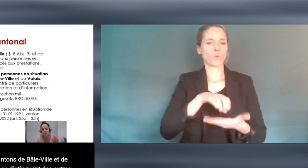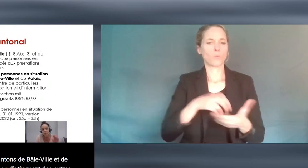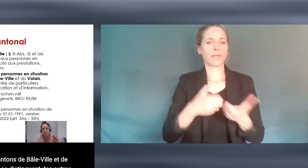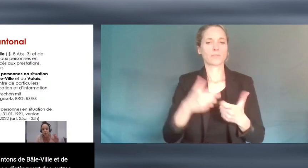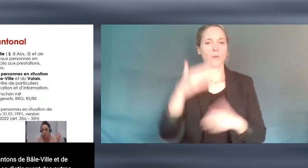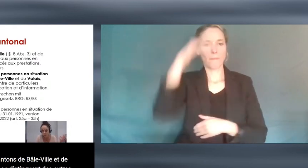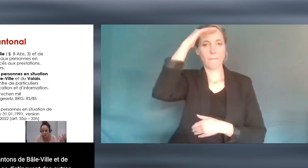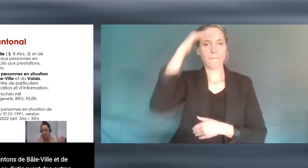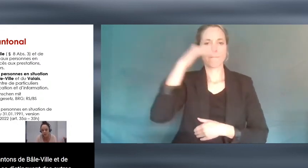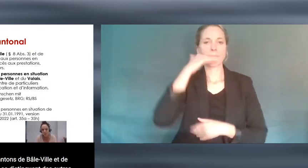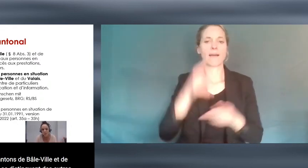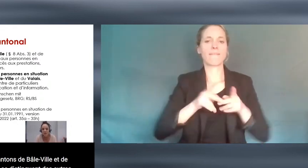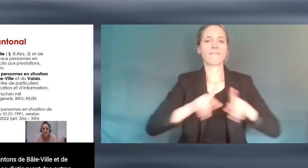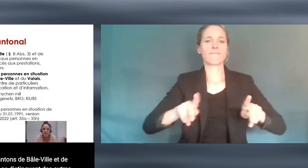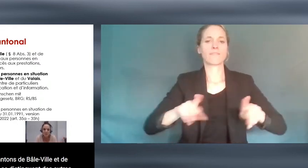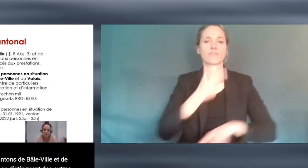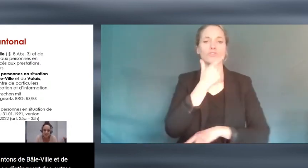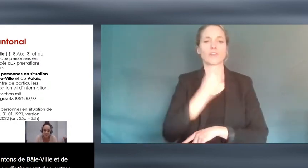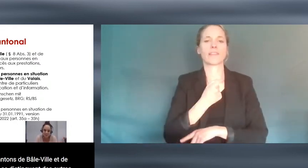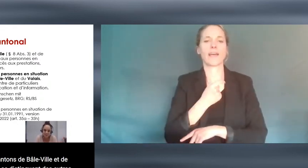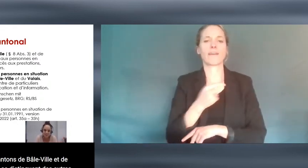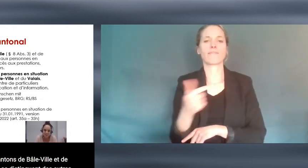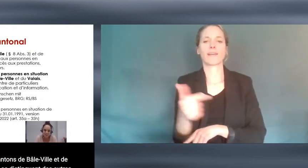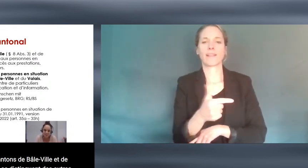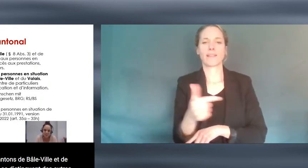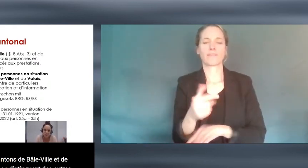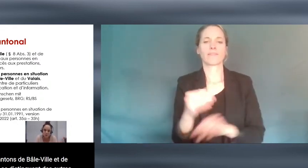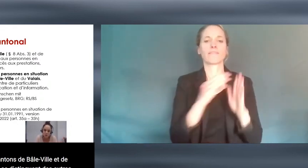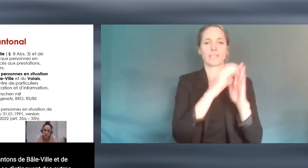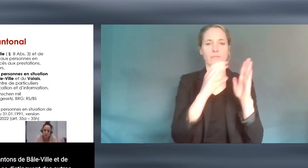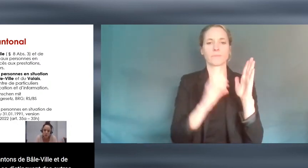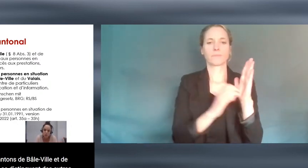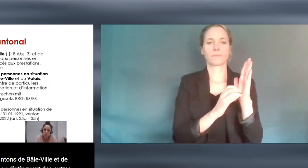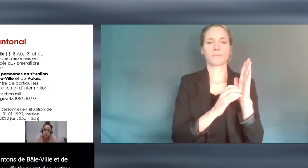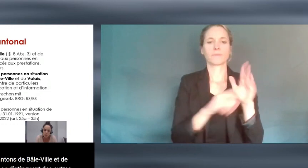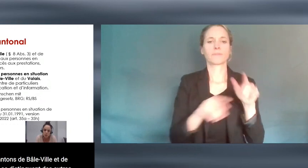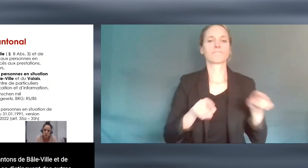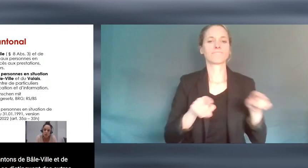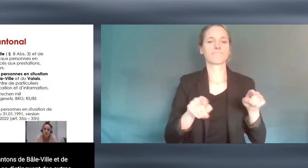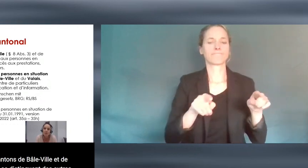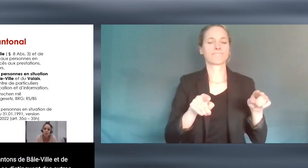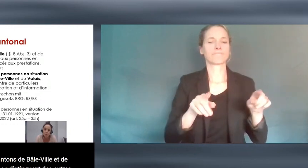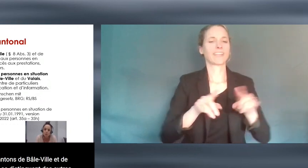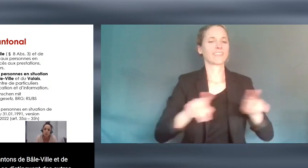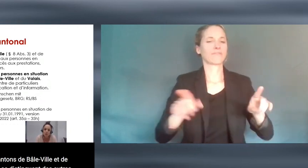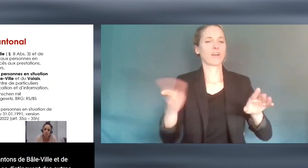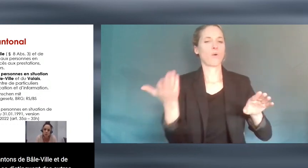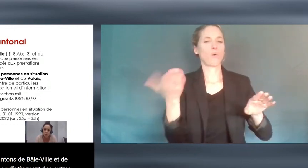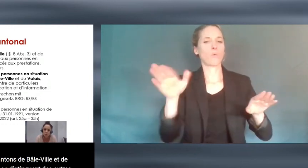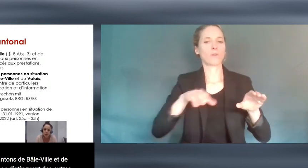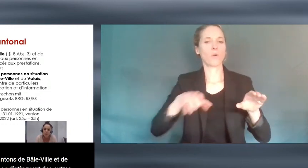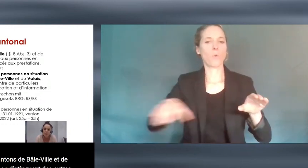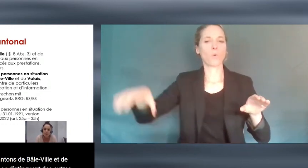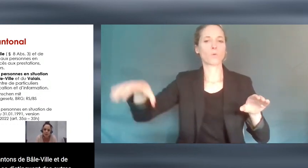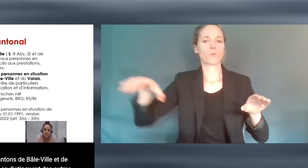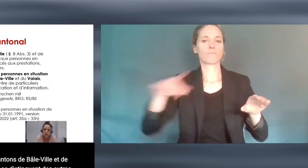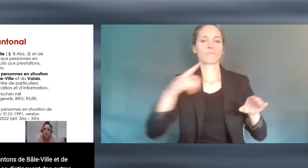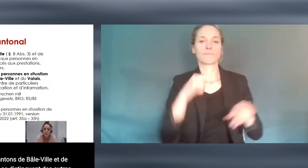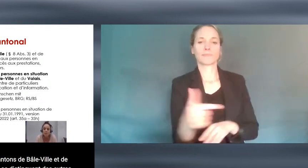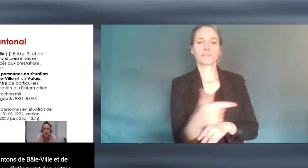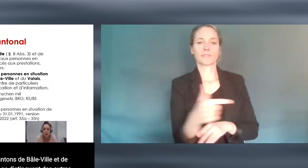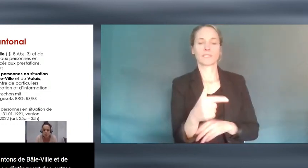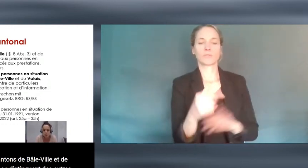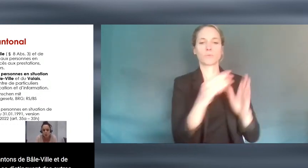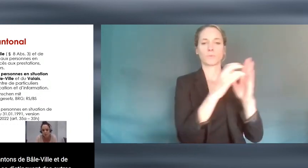Genève au niveau de leur constitution qui se distinguent des autres cantons, en ce sens que ces deux constitutions